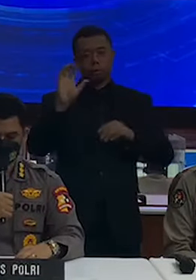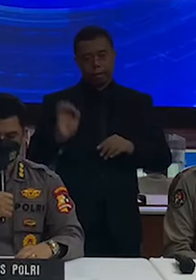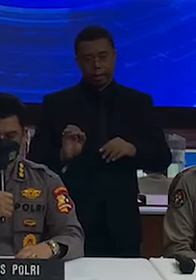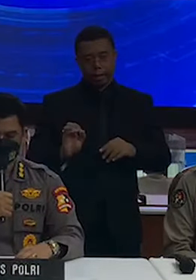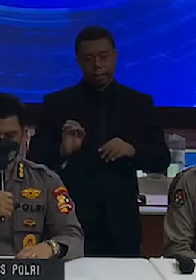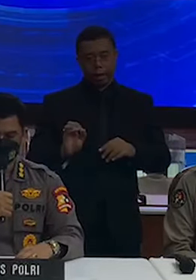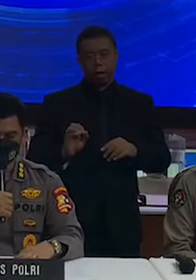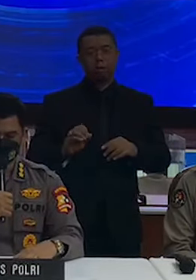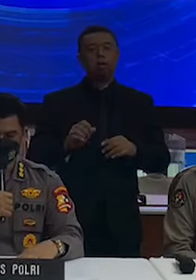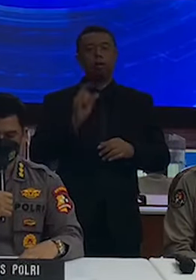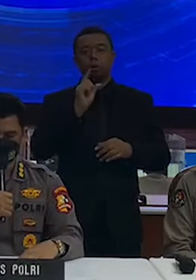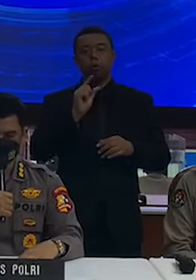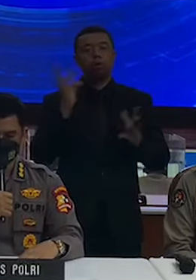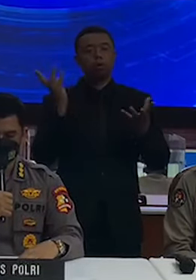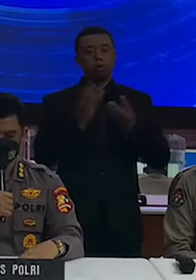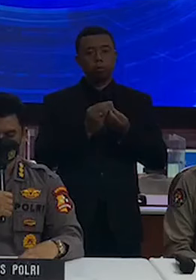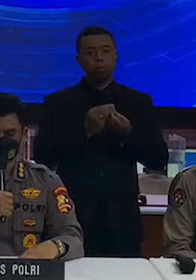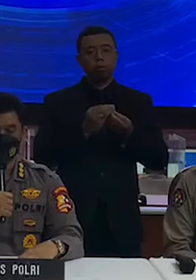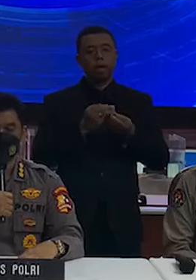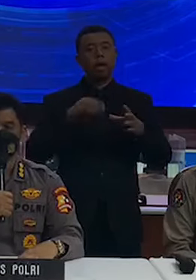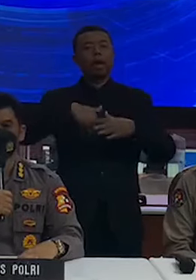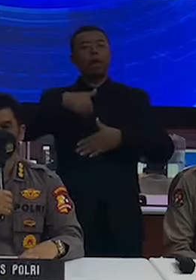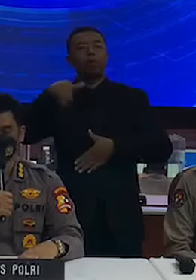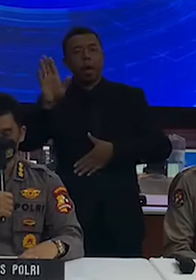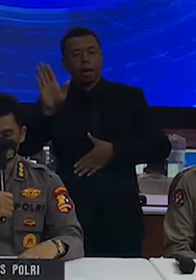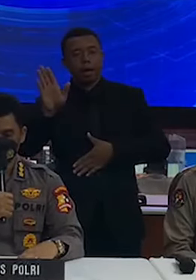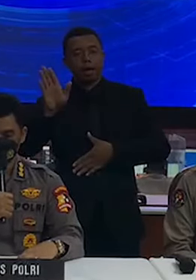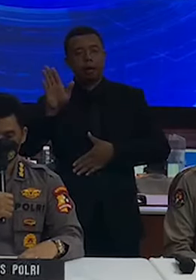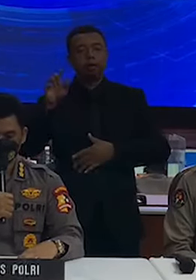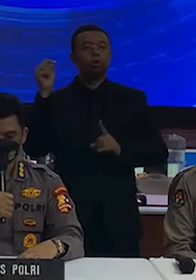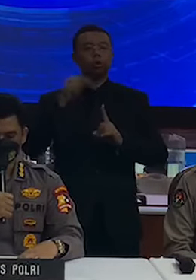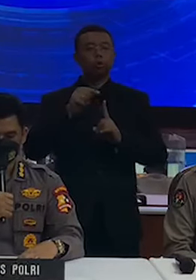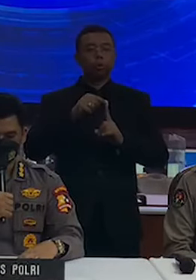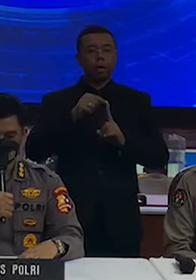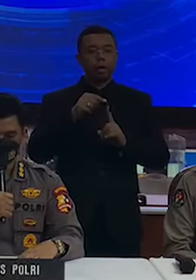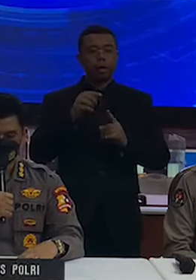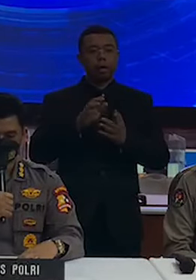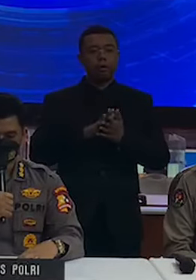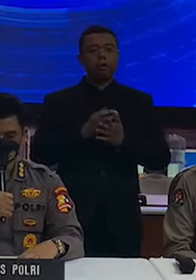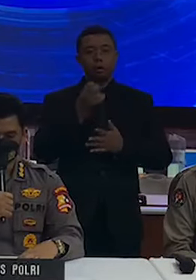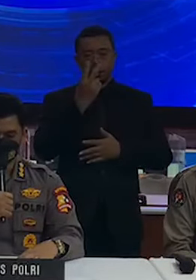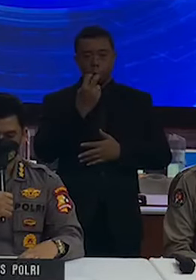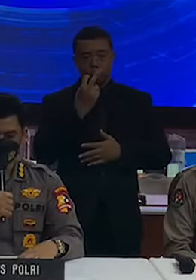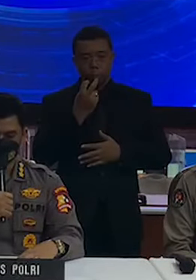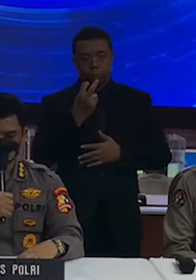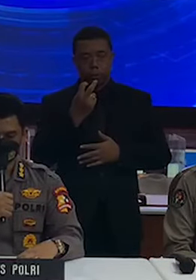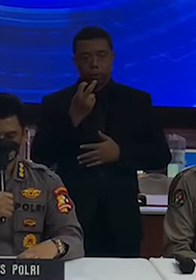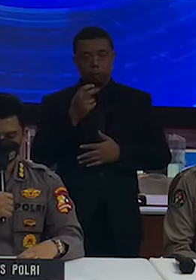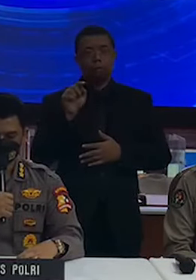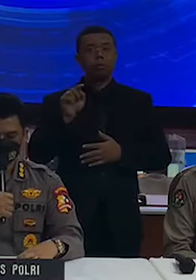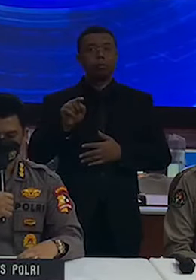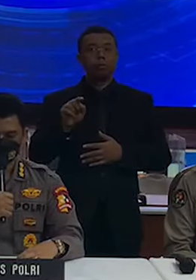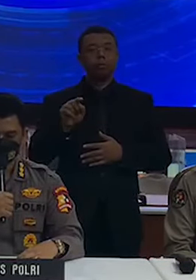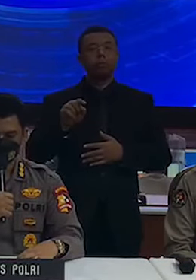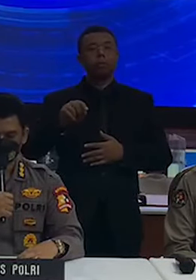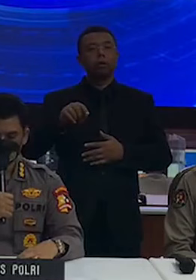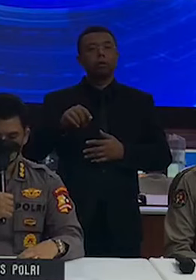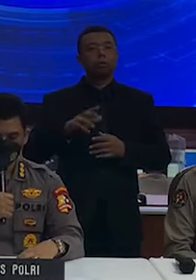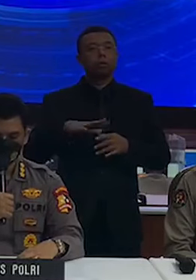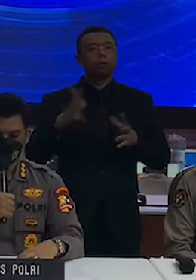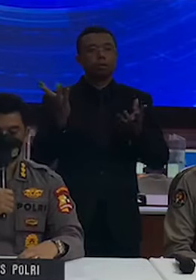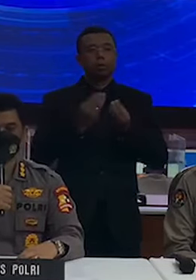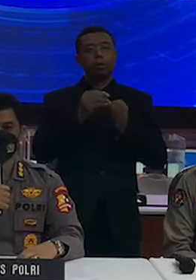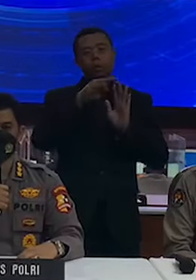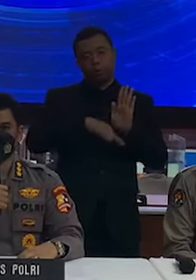37%, sedangkan untuk volume arus lalu lintas yang keluar melalui gerbang tol Kalihurip arah Bandung